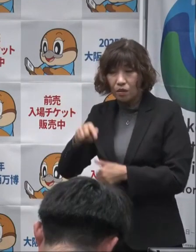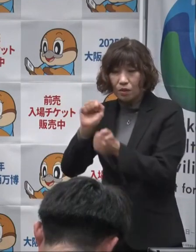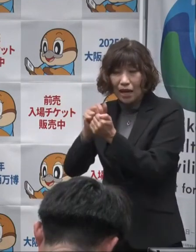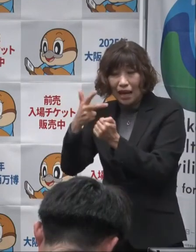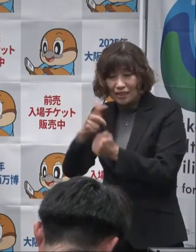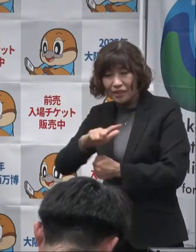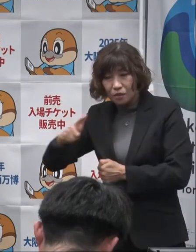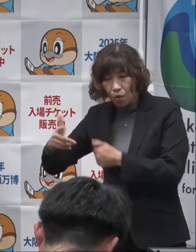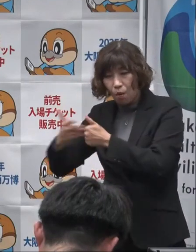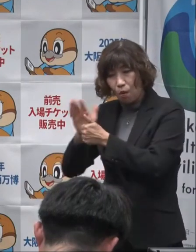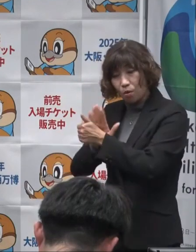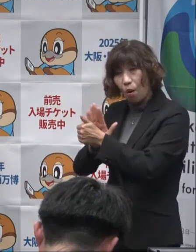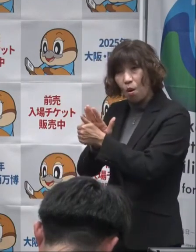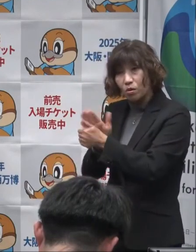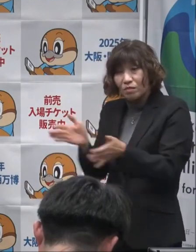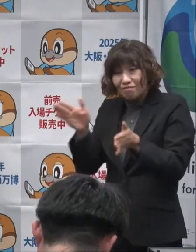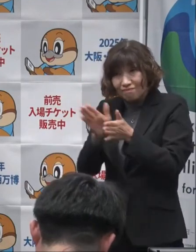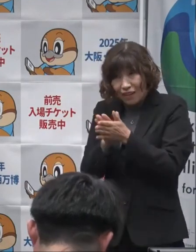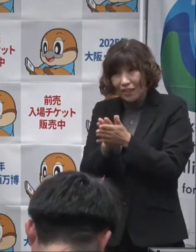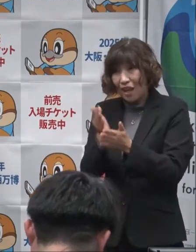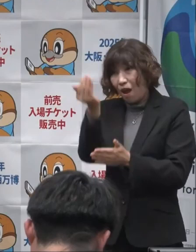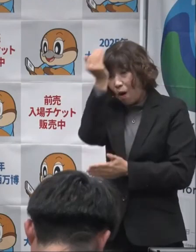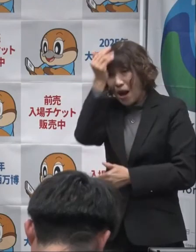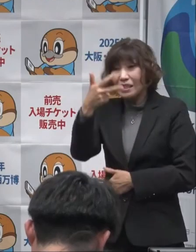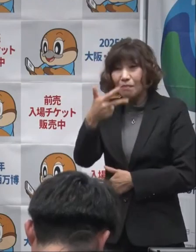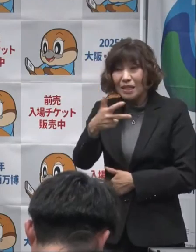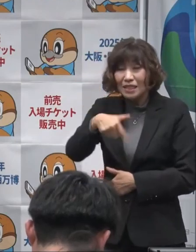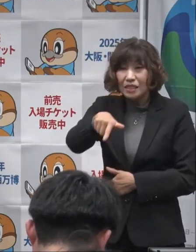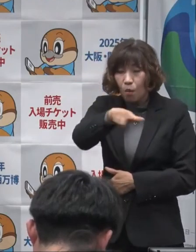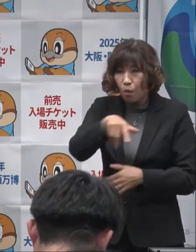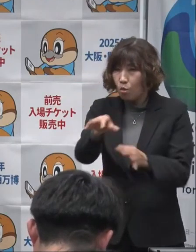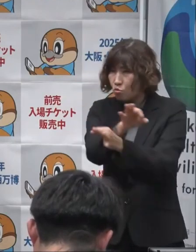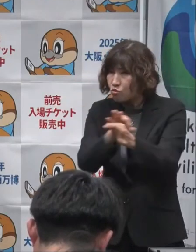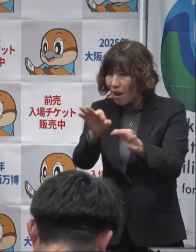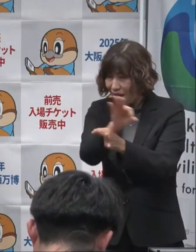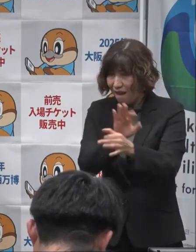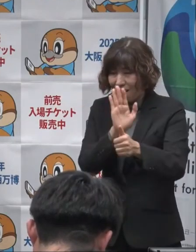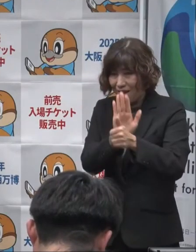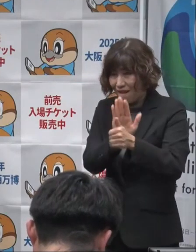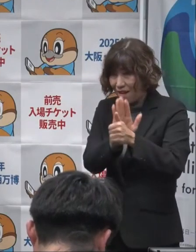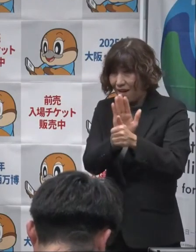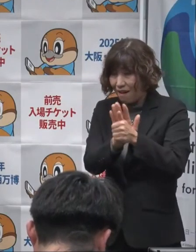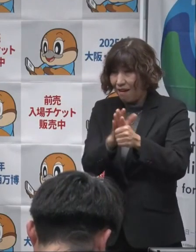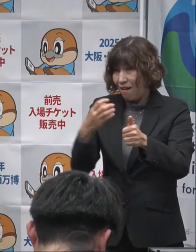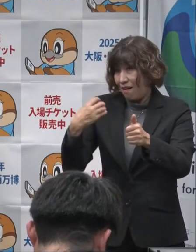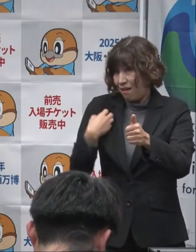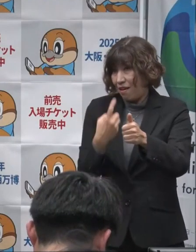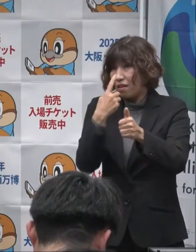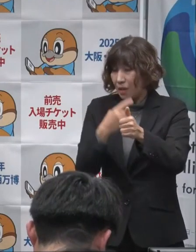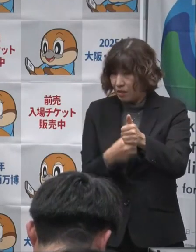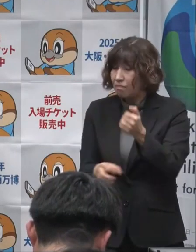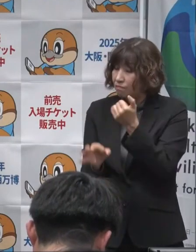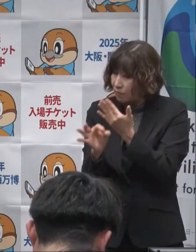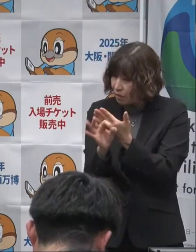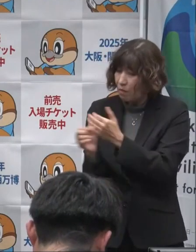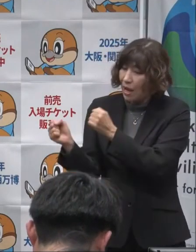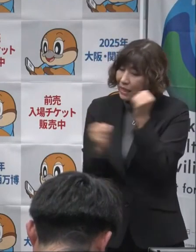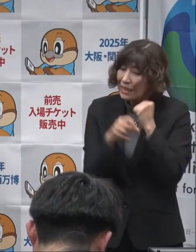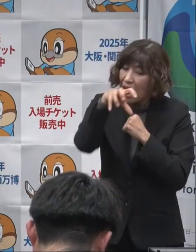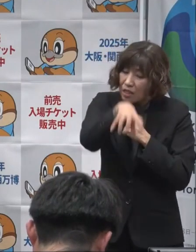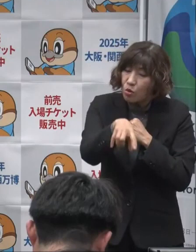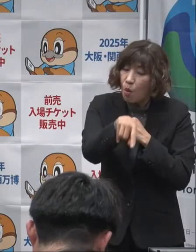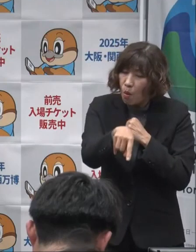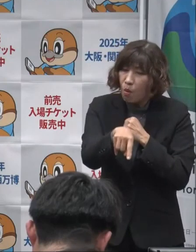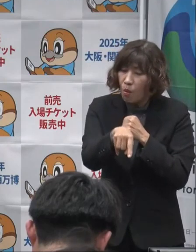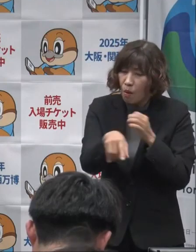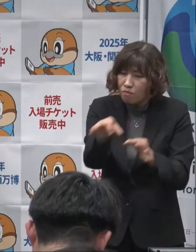して、この輪島市の運営を支援をしているところです。とりわけも避難所運営などを支援する職員を派